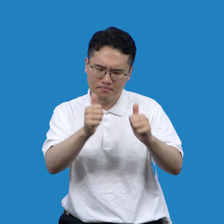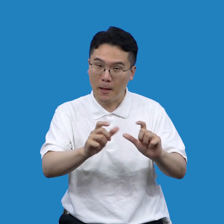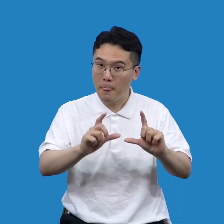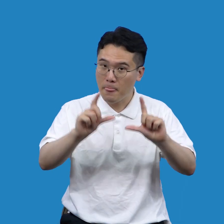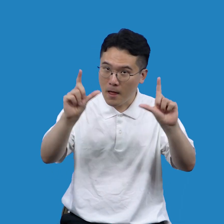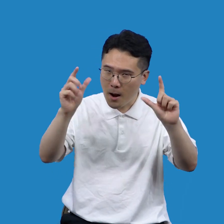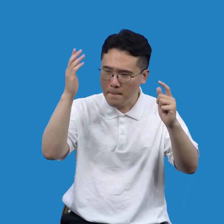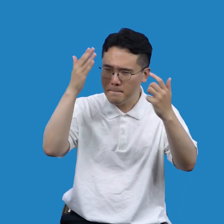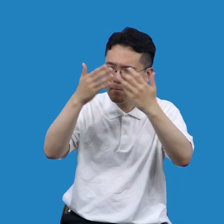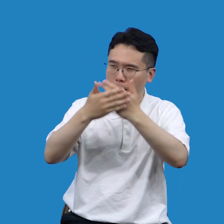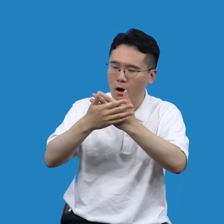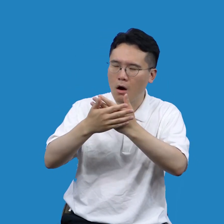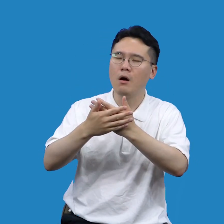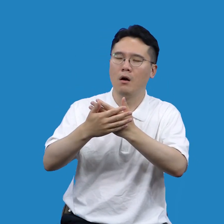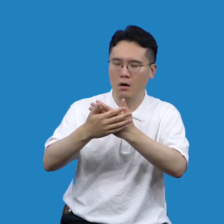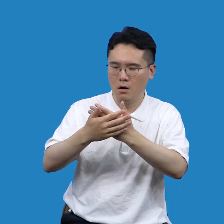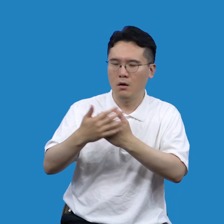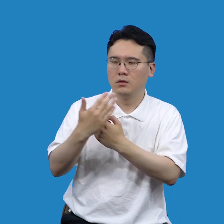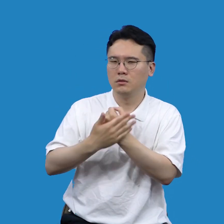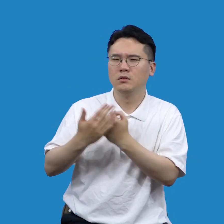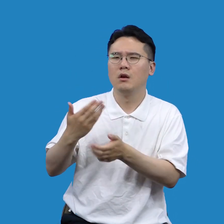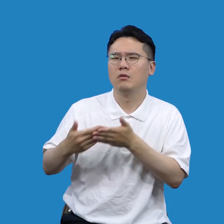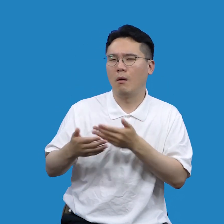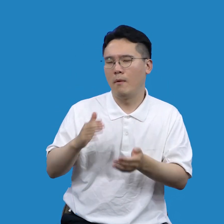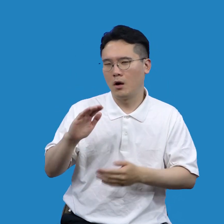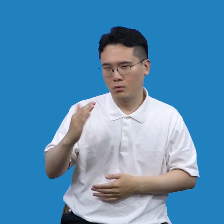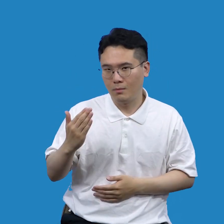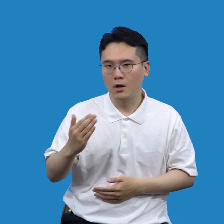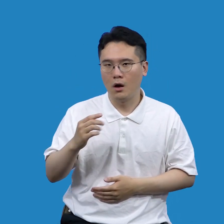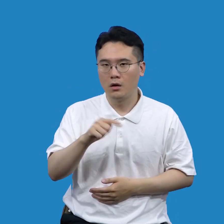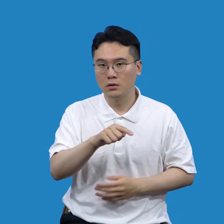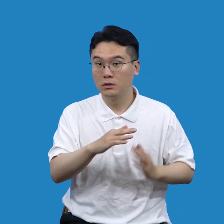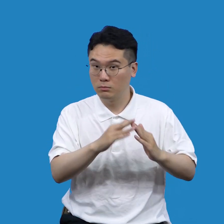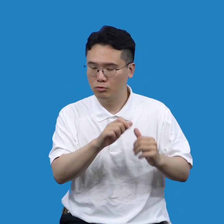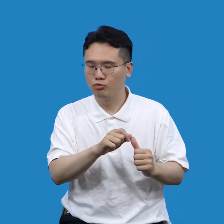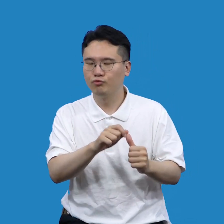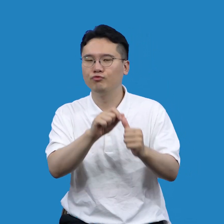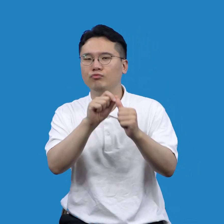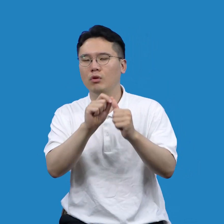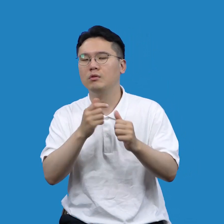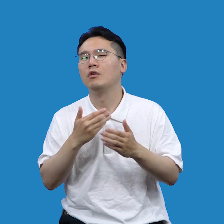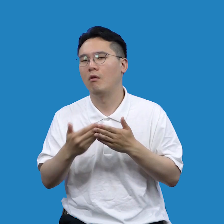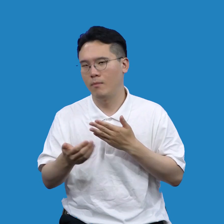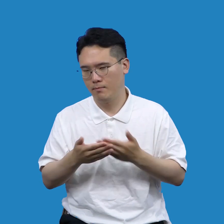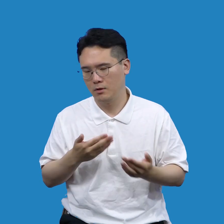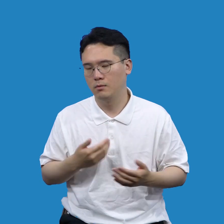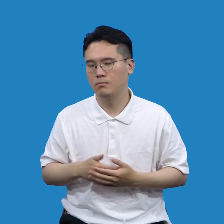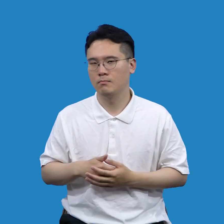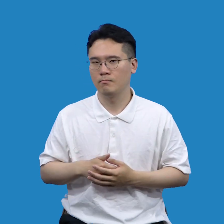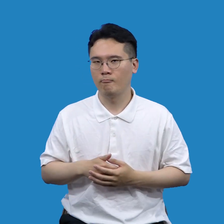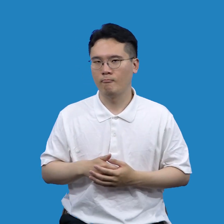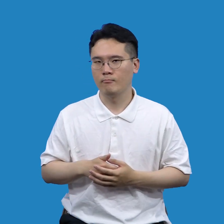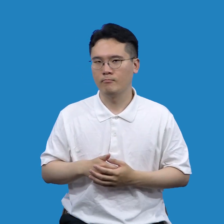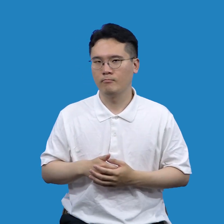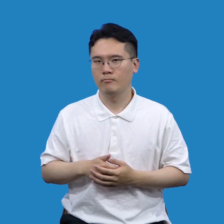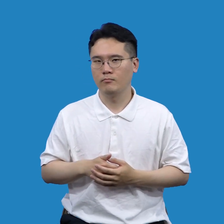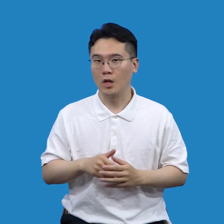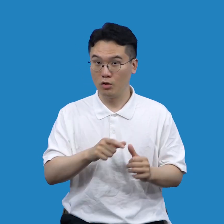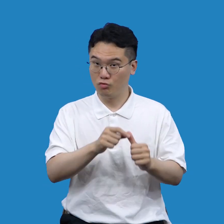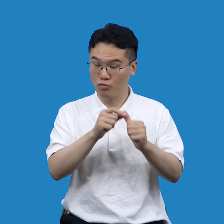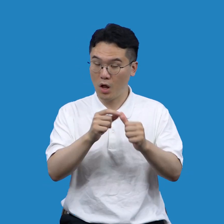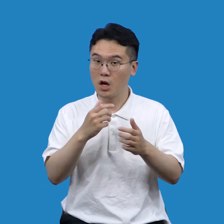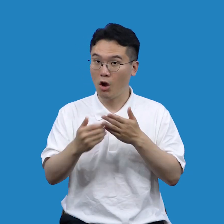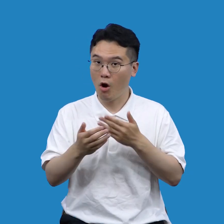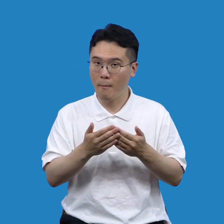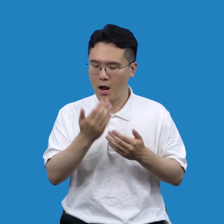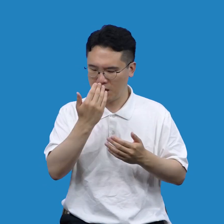경험합니다. 그리고 그런 집들은 구원을 경험한 것입니다. 이러한 구원을 경험한